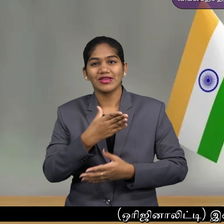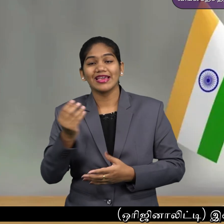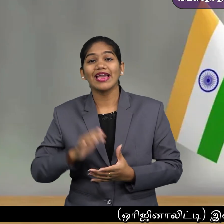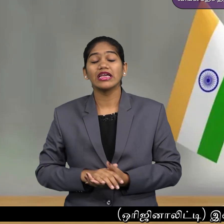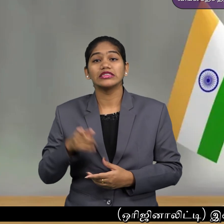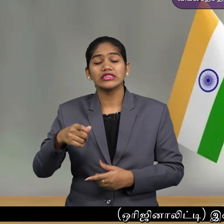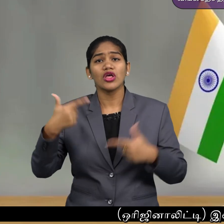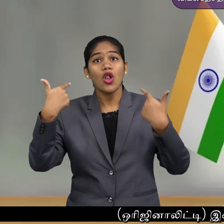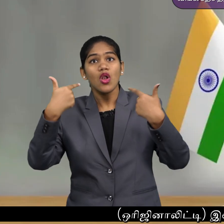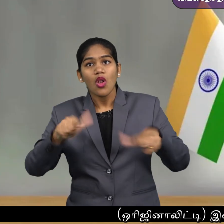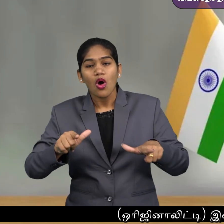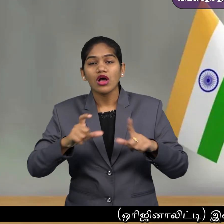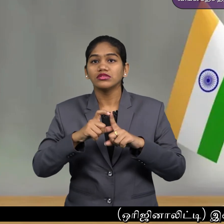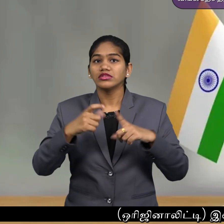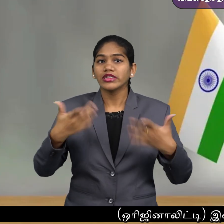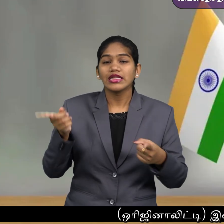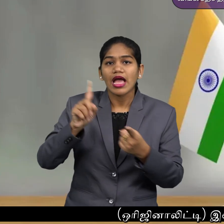இணைத்து செயல்பட்டன.